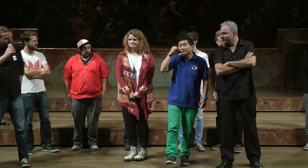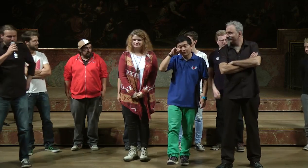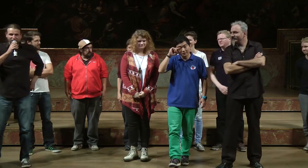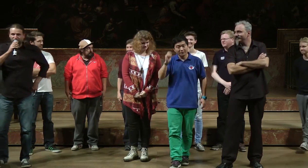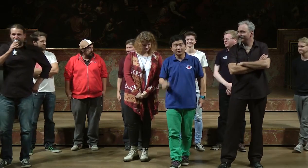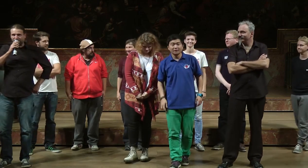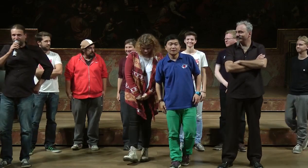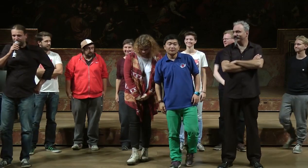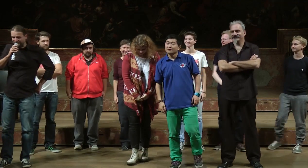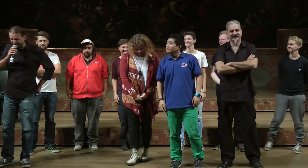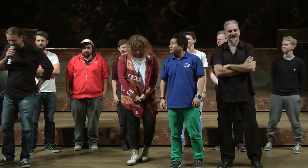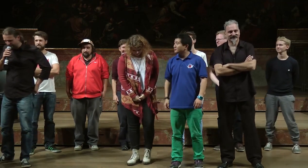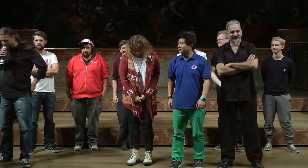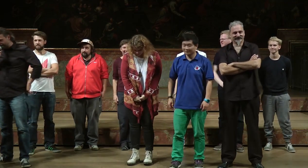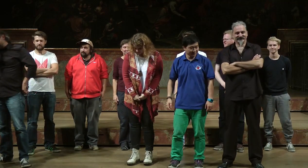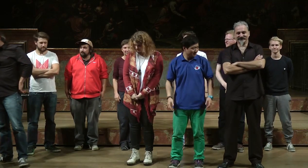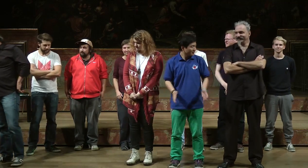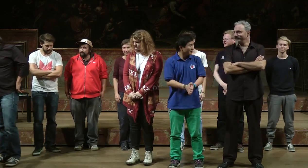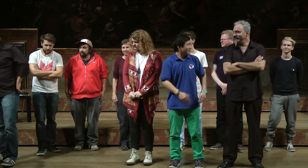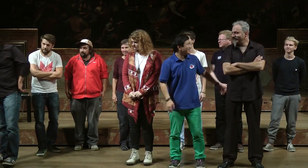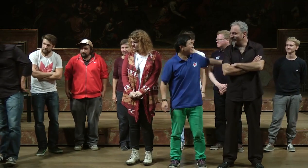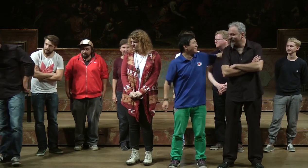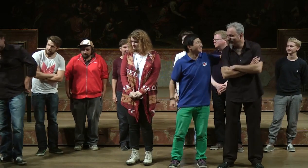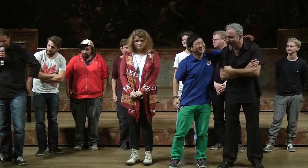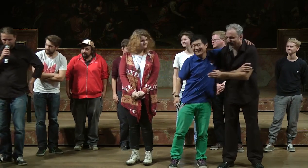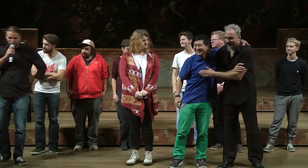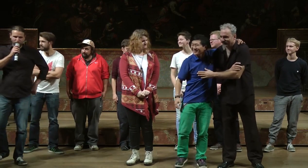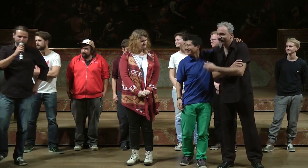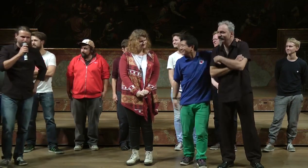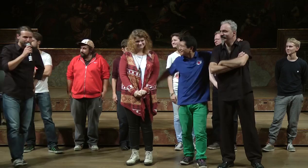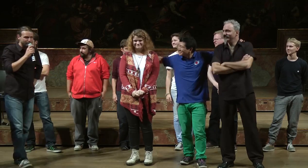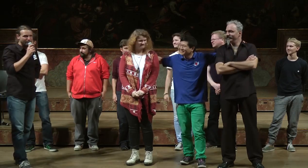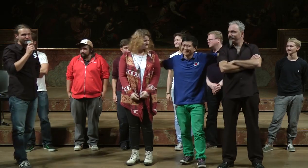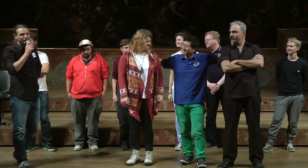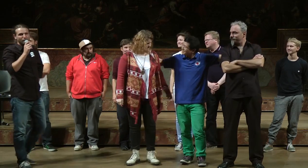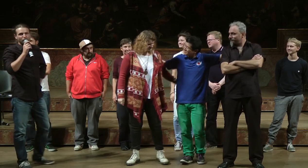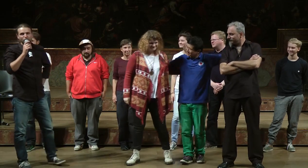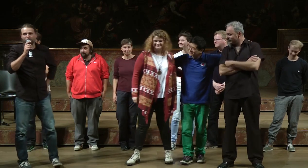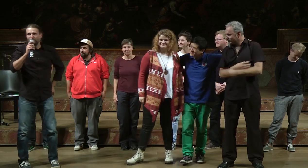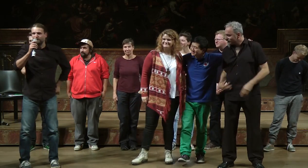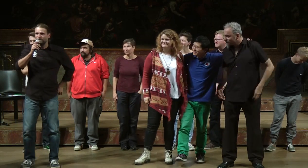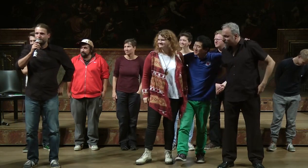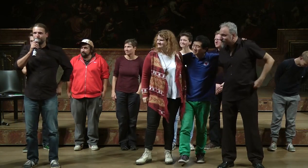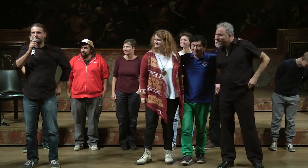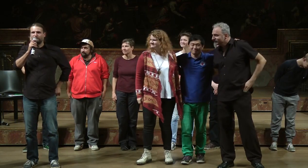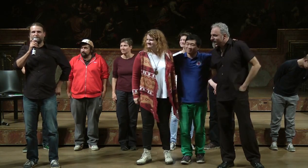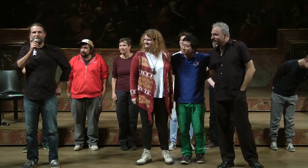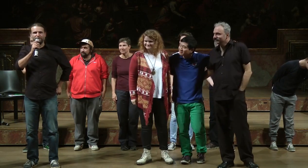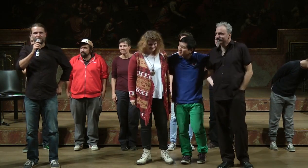Bei jedem Wettkampf gibt es einen Sieger oder eine Siegerin, liebes Publikum. Und nun stimmen wir ab, wer